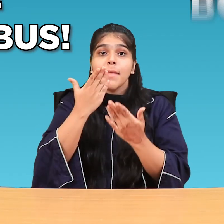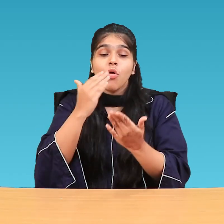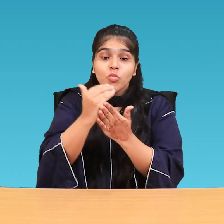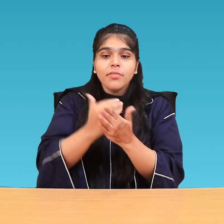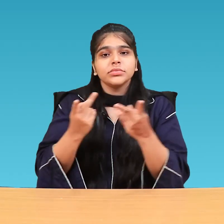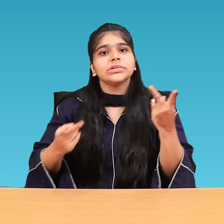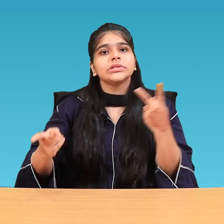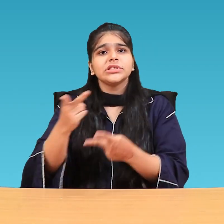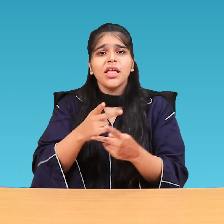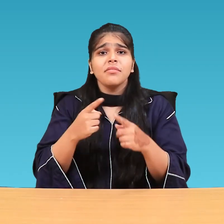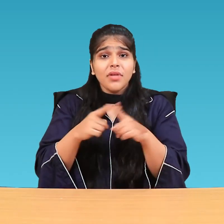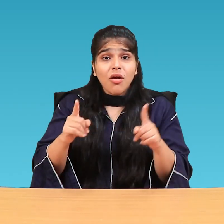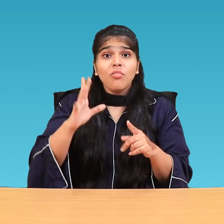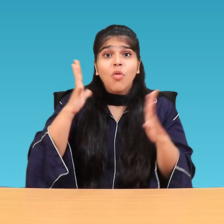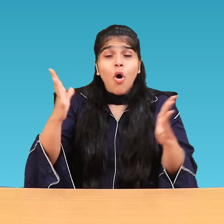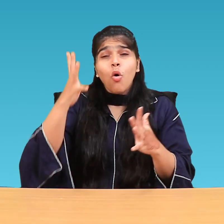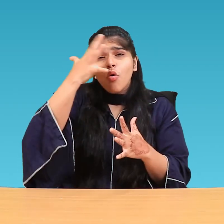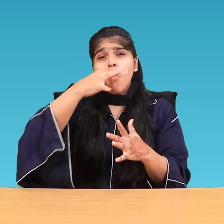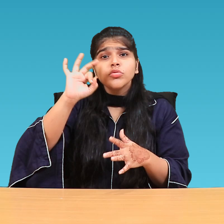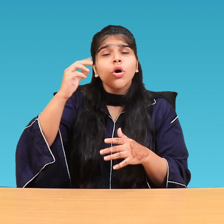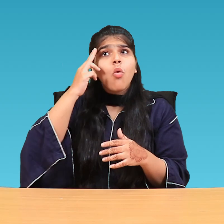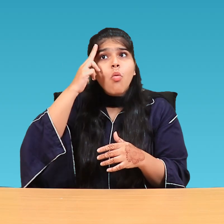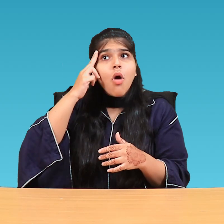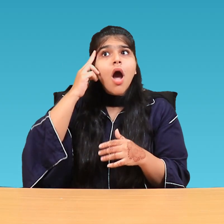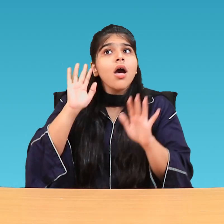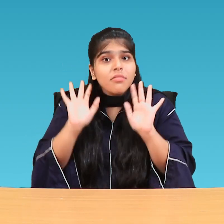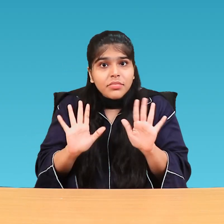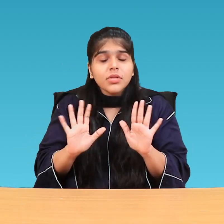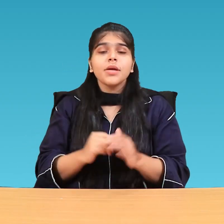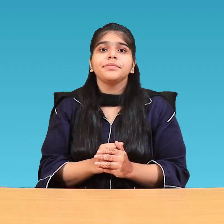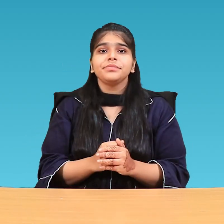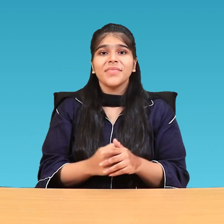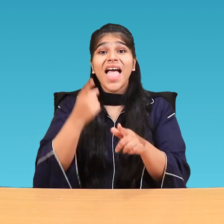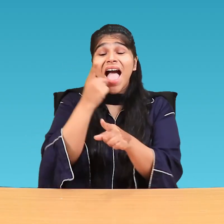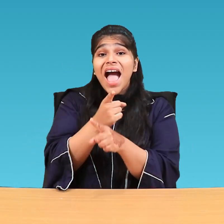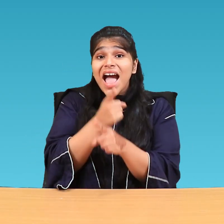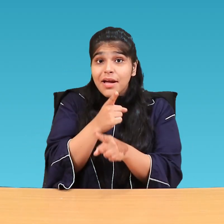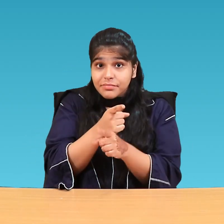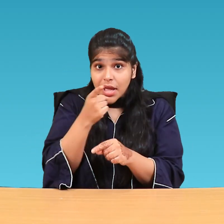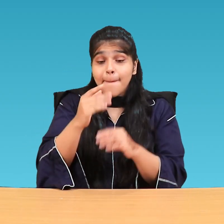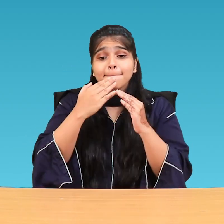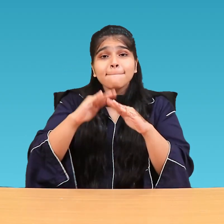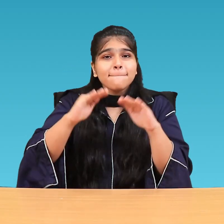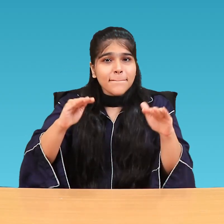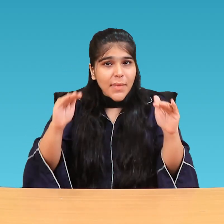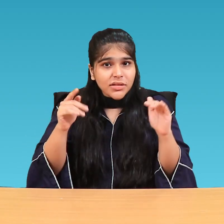एक बहुत ही ज़्यादा खूबसूरत ख्वाब था जिसमें जो टीचर्स हैं वो बच्चों को जब